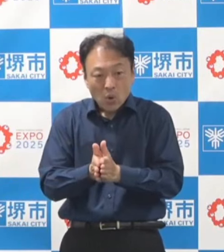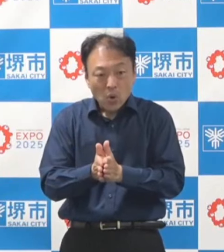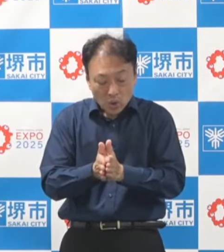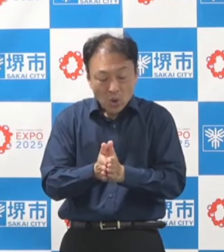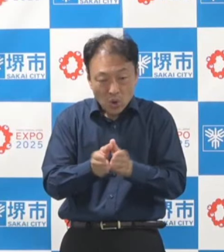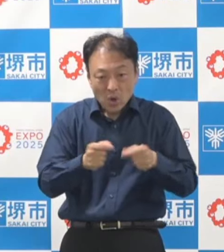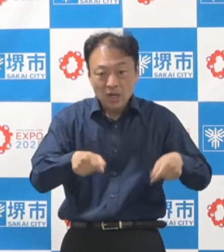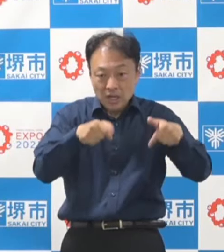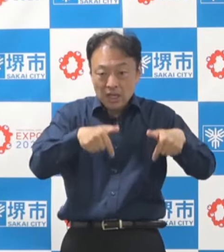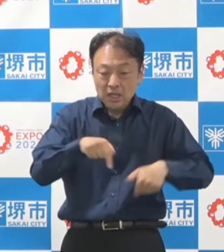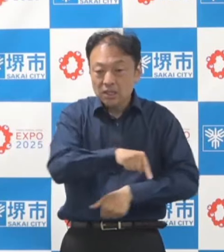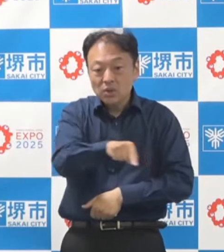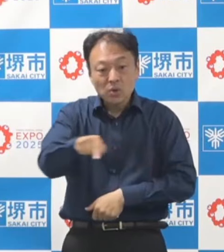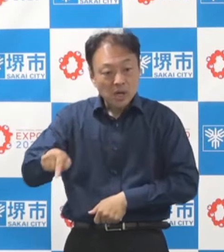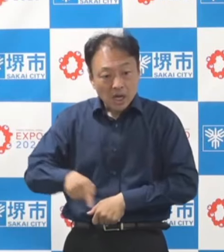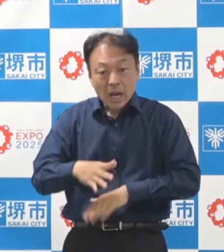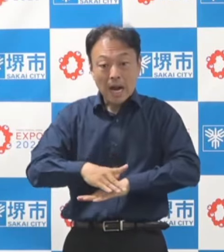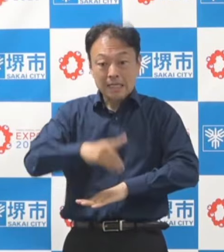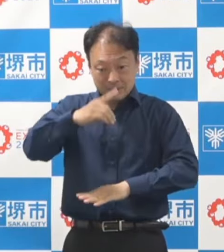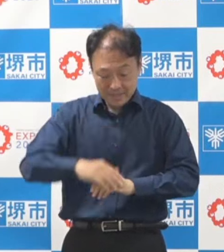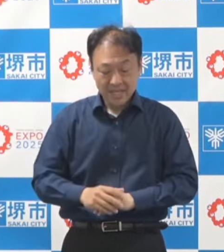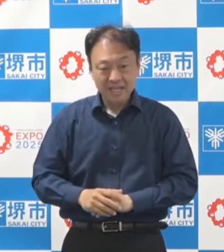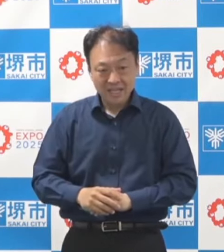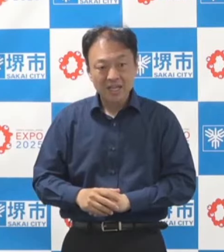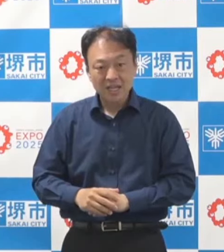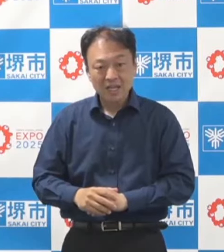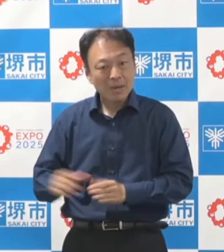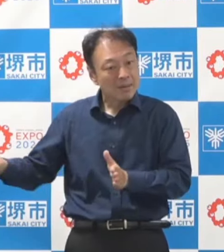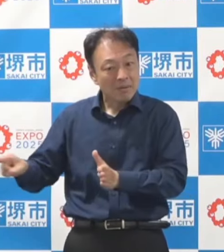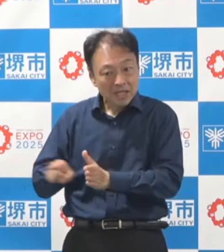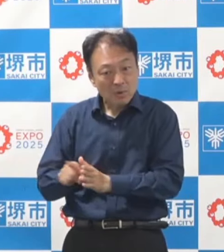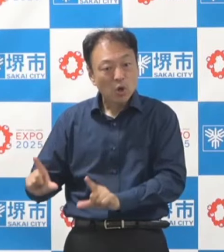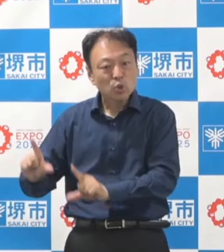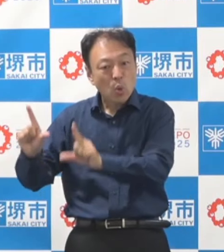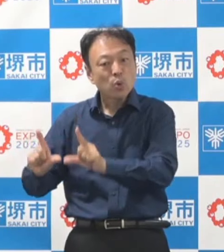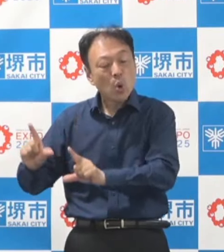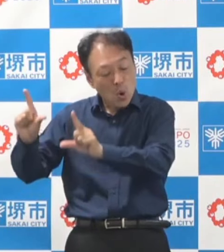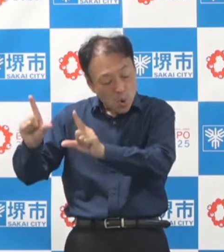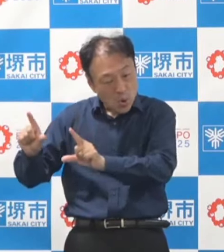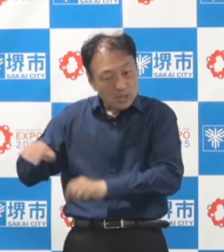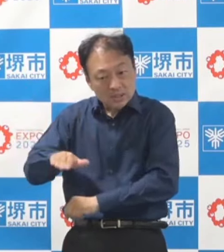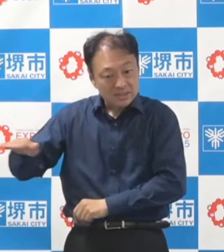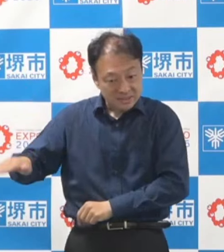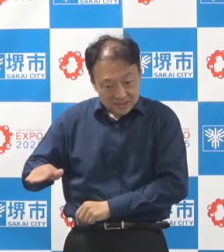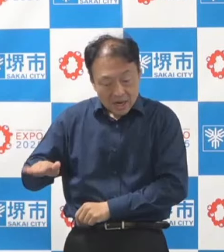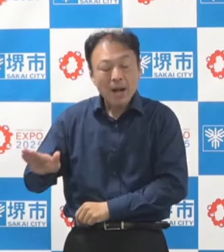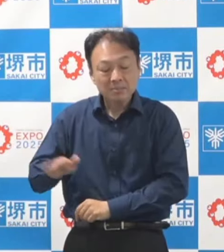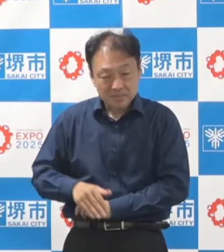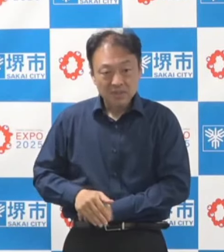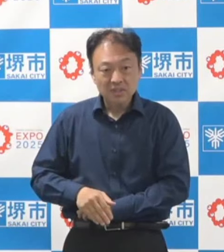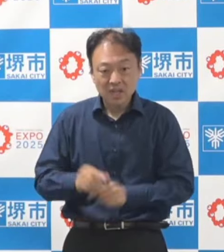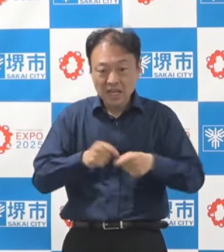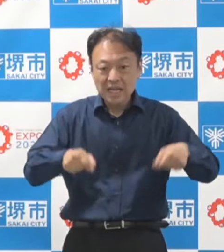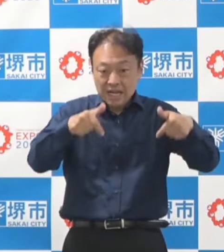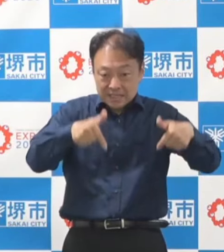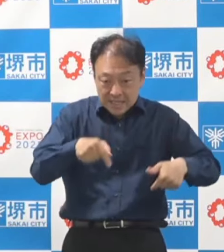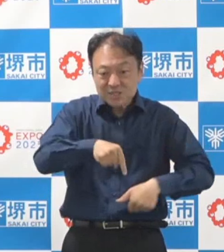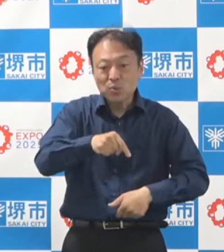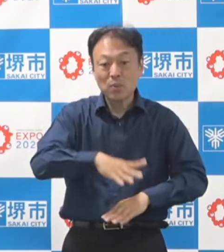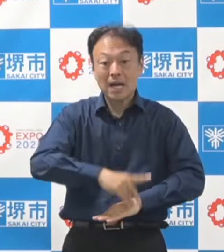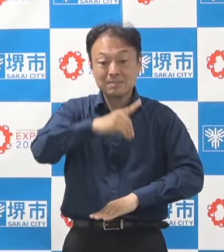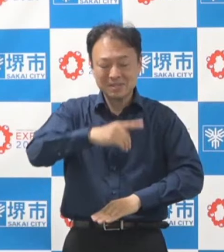であったり首都圏に関してはこれまでも取り組みというのは聞いておりますが、関西では今回がこの堺市での取り組みが初めてということです